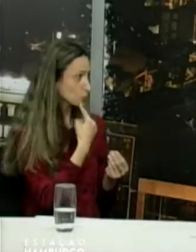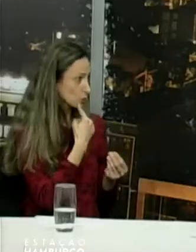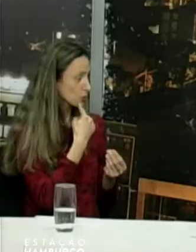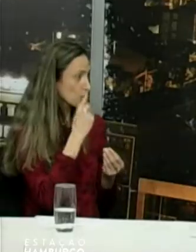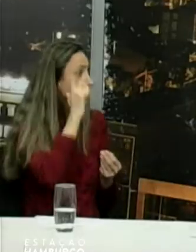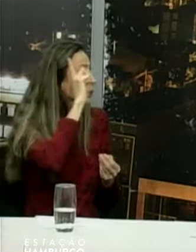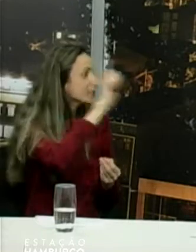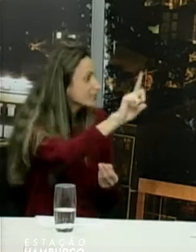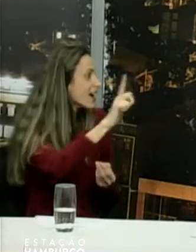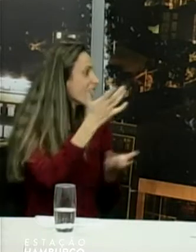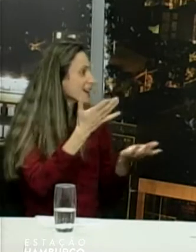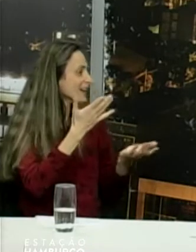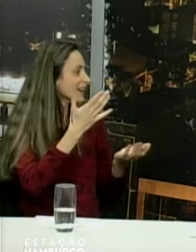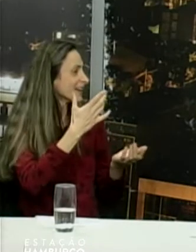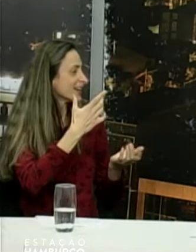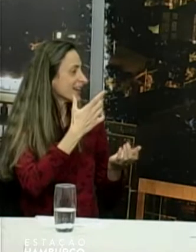pais surdos que conseguem